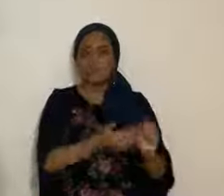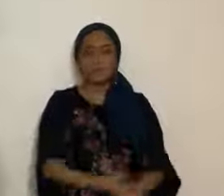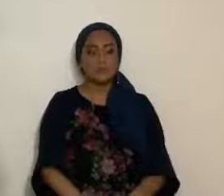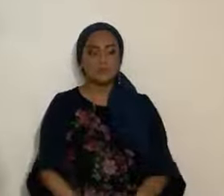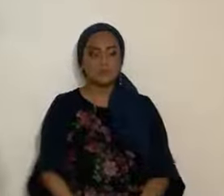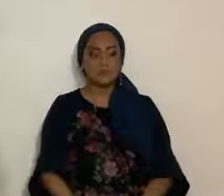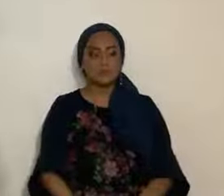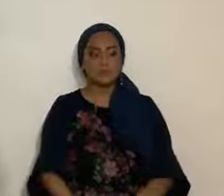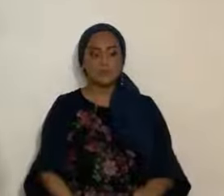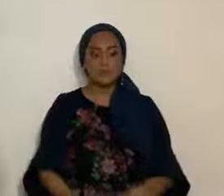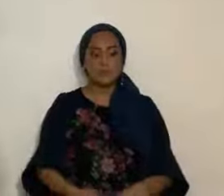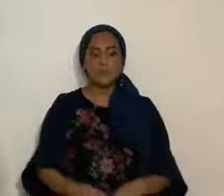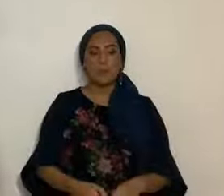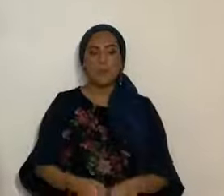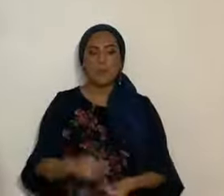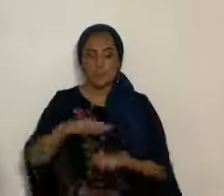Y vamos a ver lo siguiente.